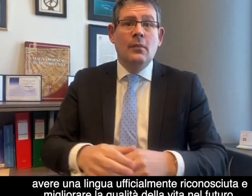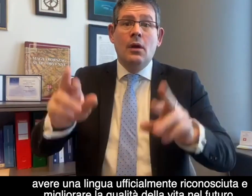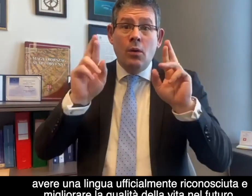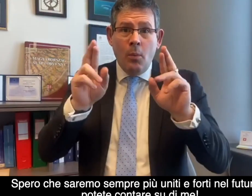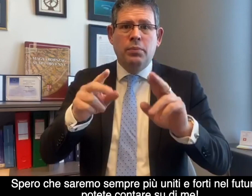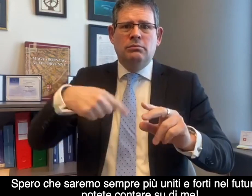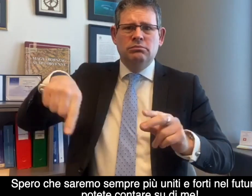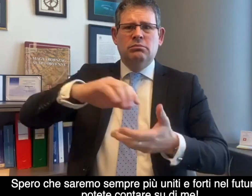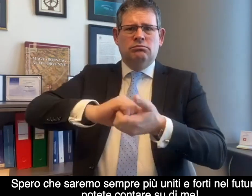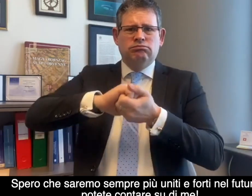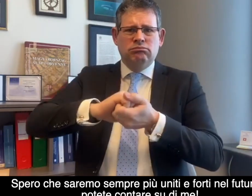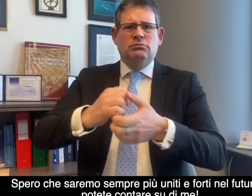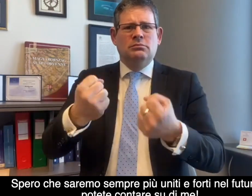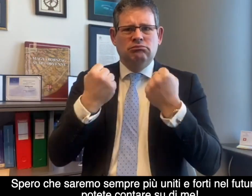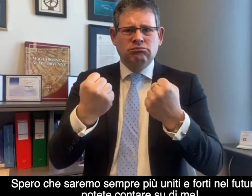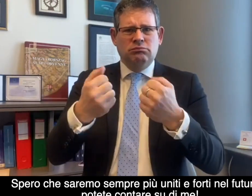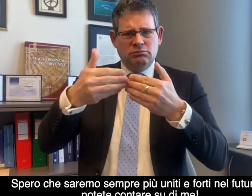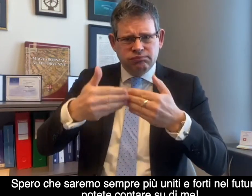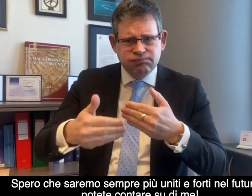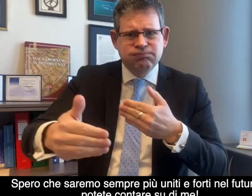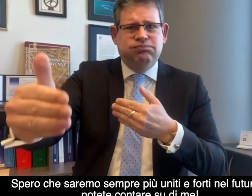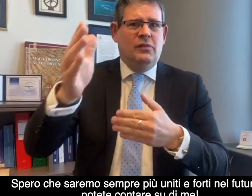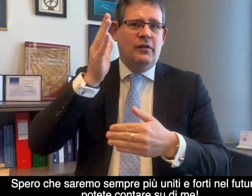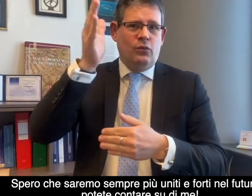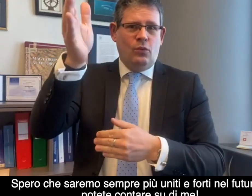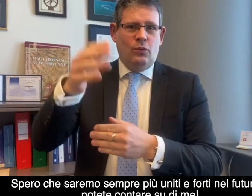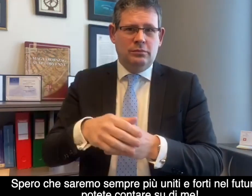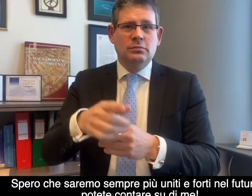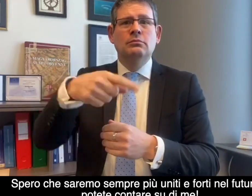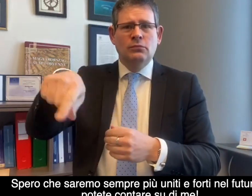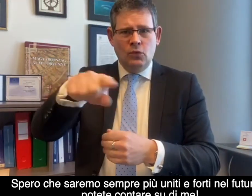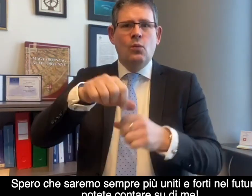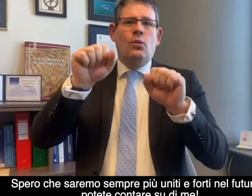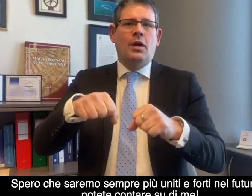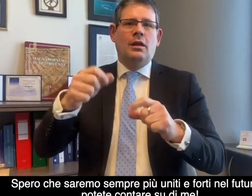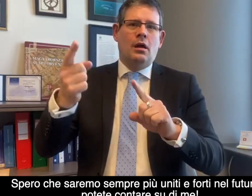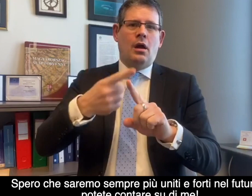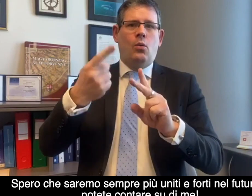della vita spero che saremo sempre più uniti e forti nel futuro potete contare su di me